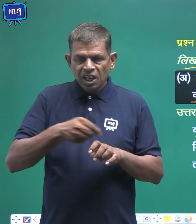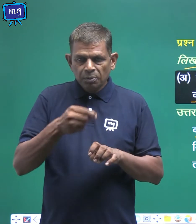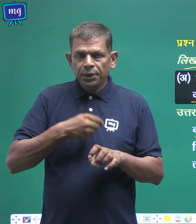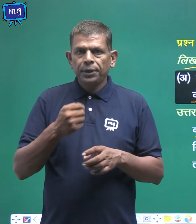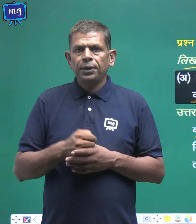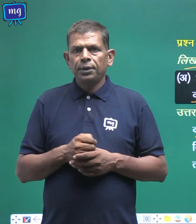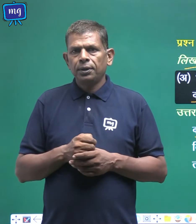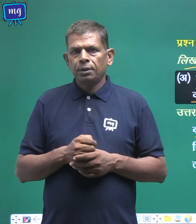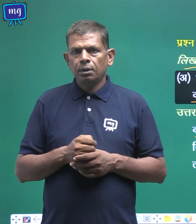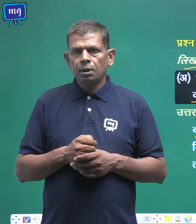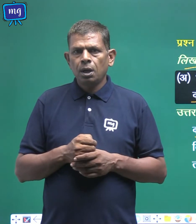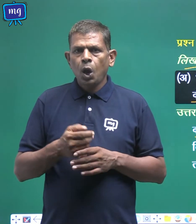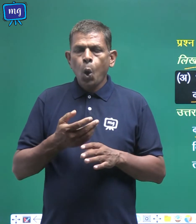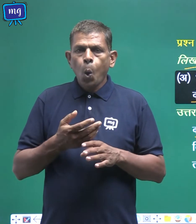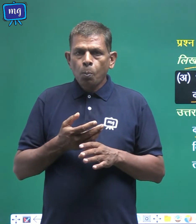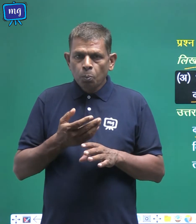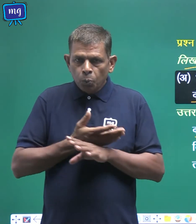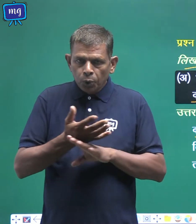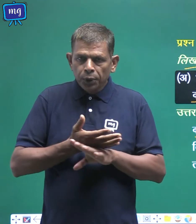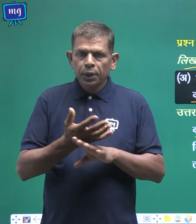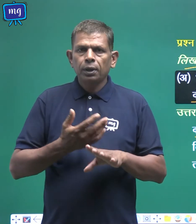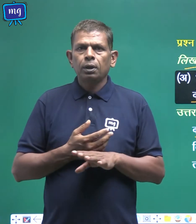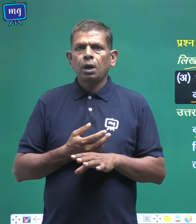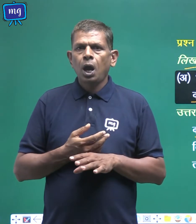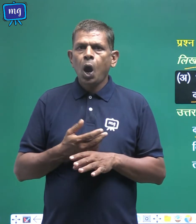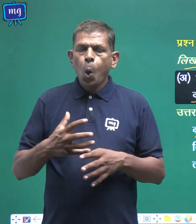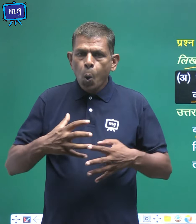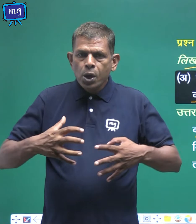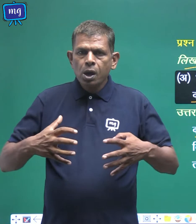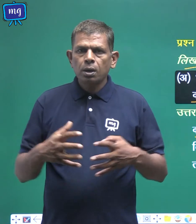कार्बोहाइड्रेट, प्रोटीन, वसा,